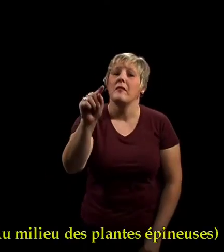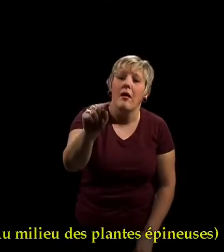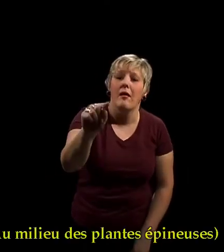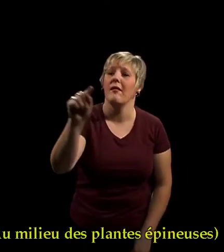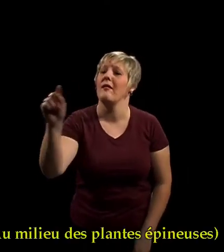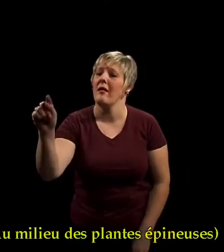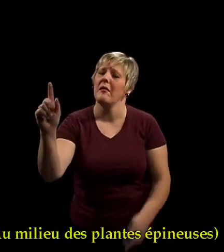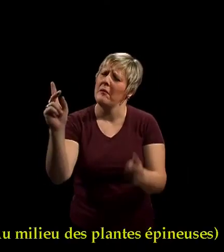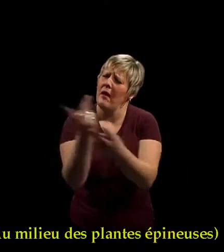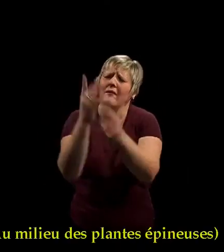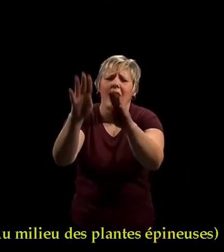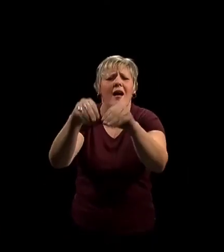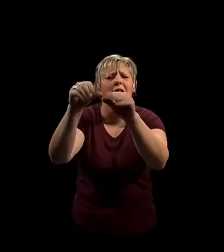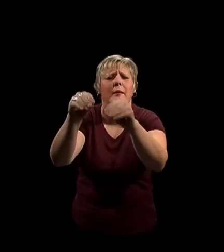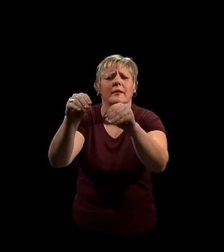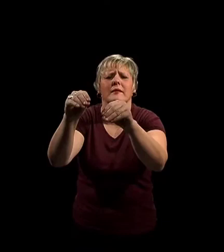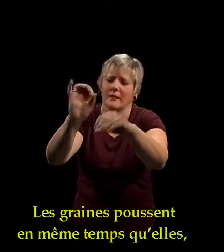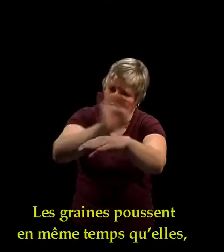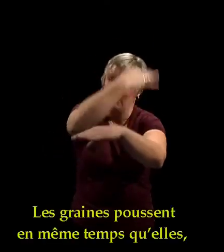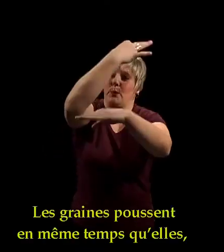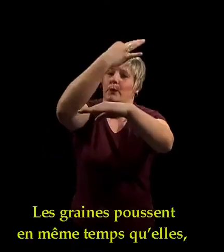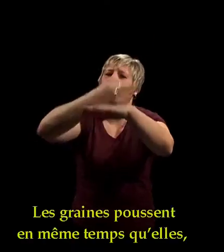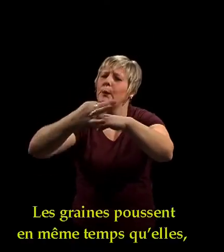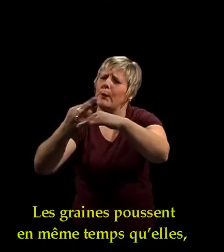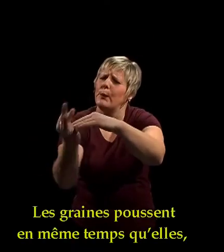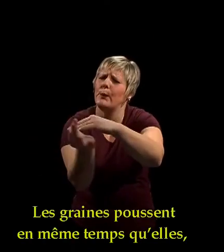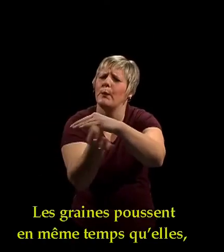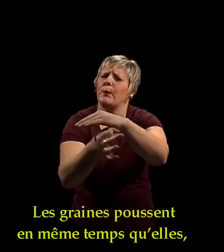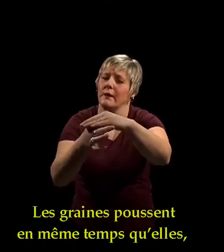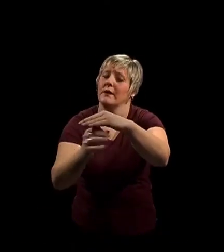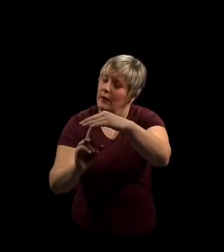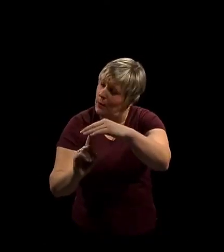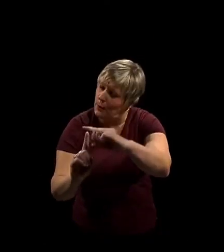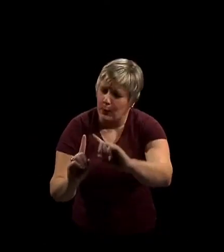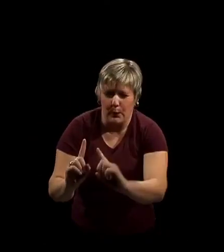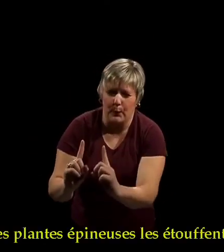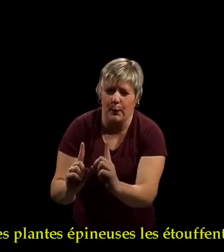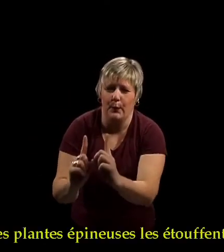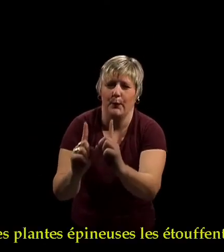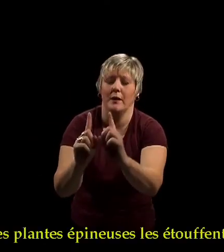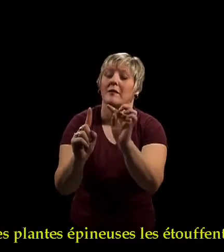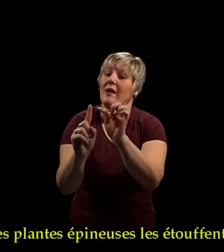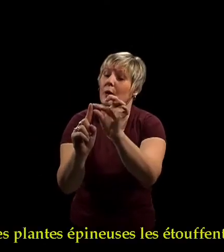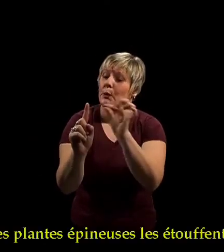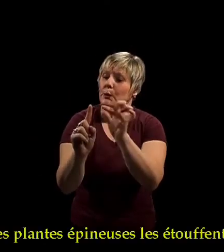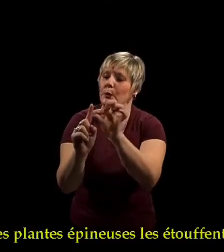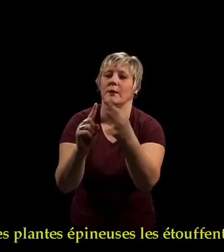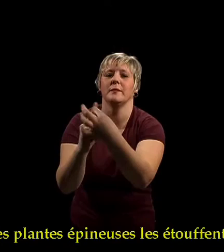Au milieu des plantes épineuses, les graines poussent en même temps qu'elles, et les plantes épineuses les étouffent.